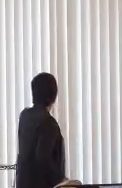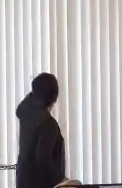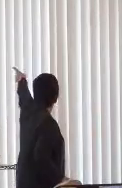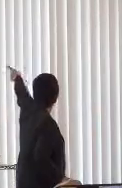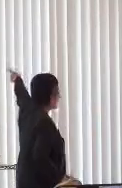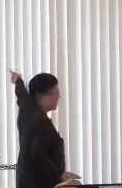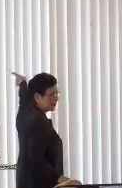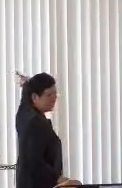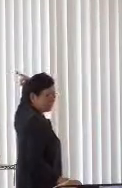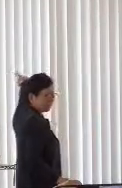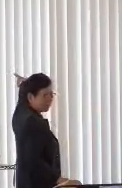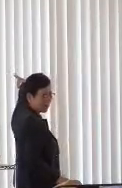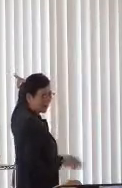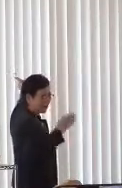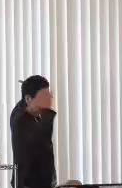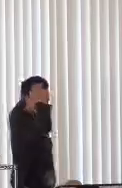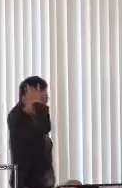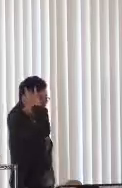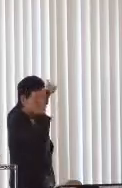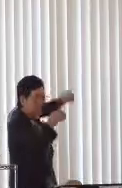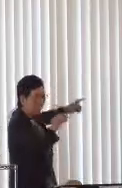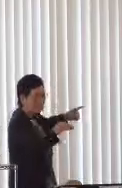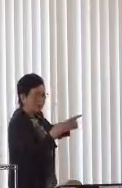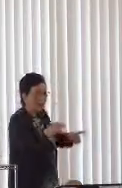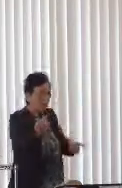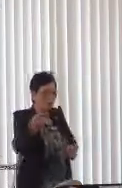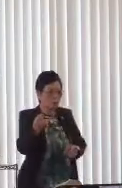ここにこの写真がありますけれども、